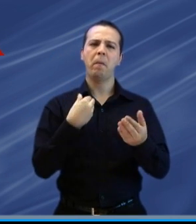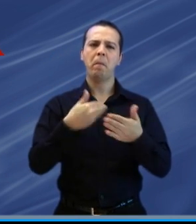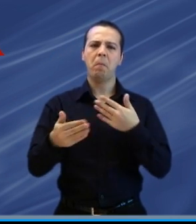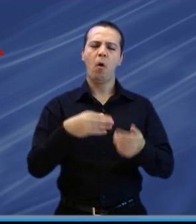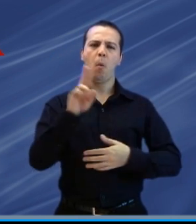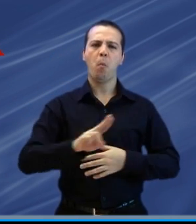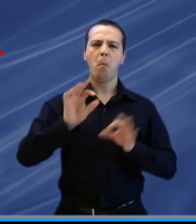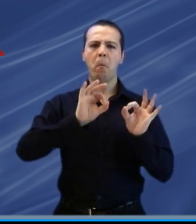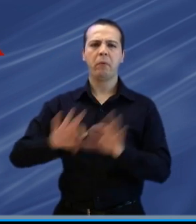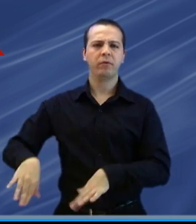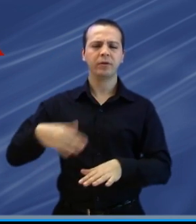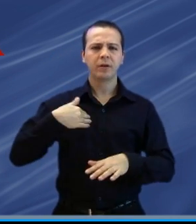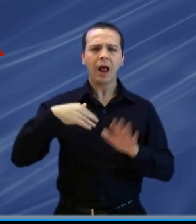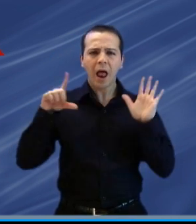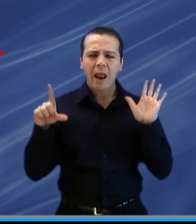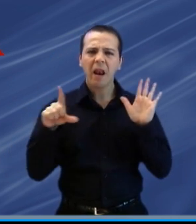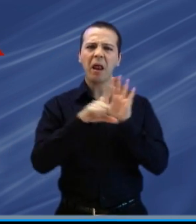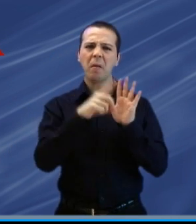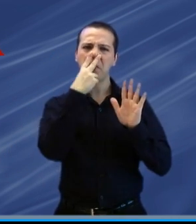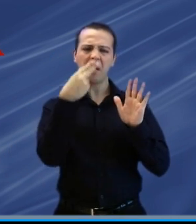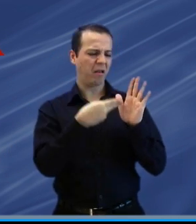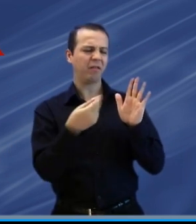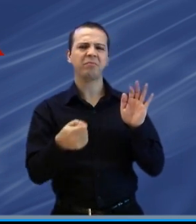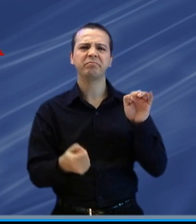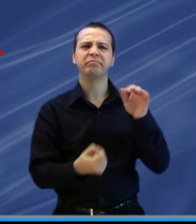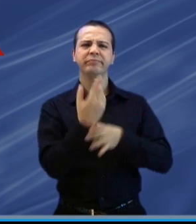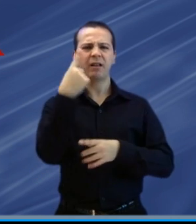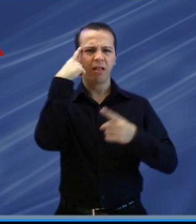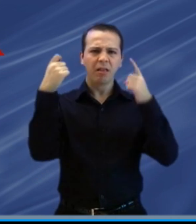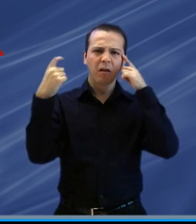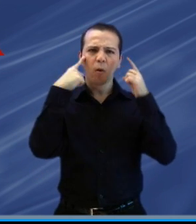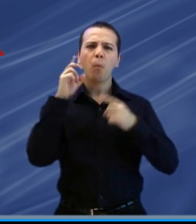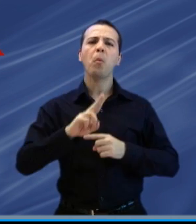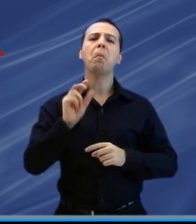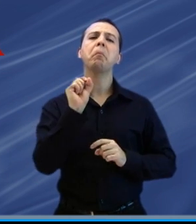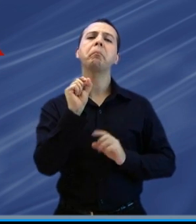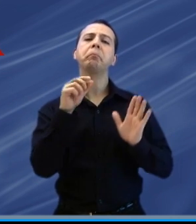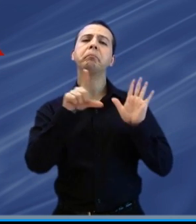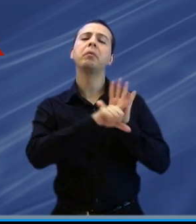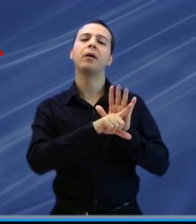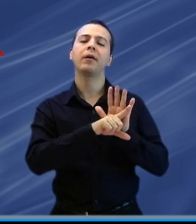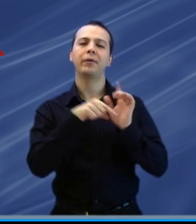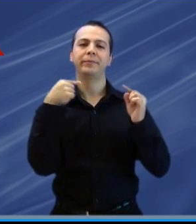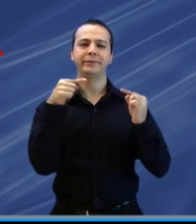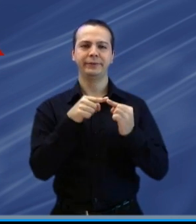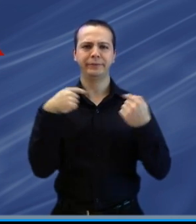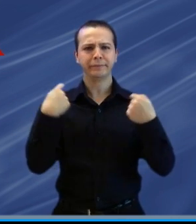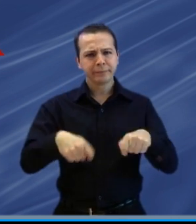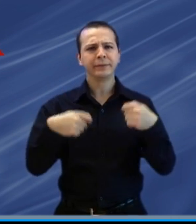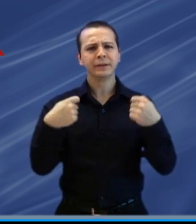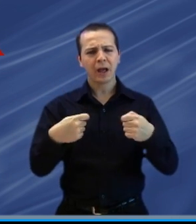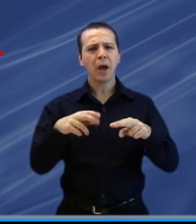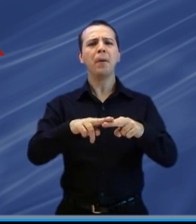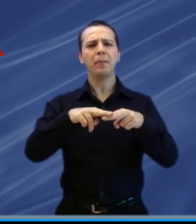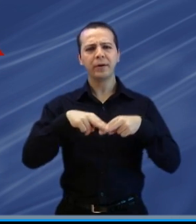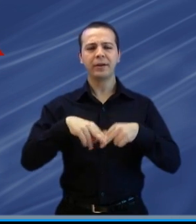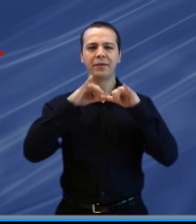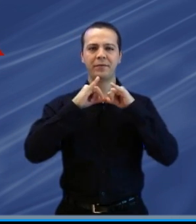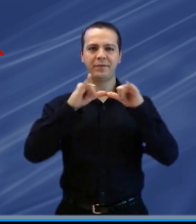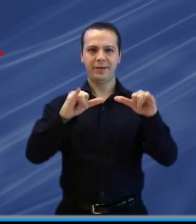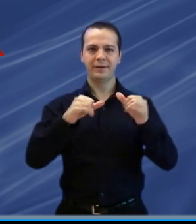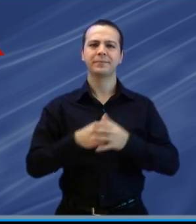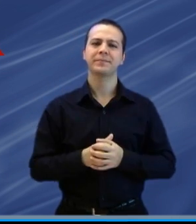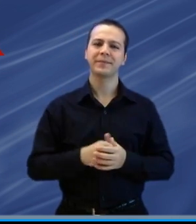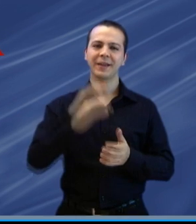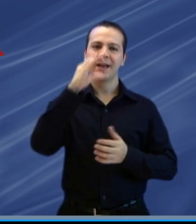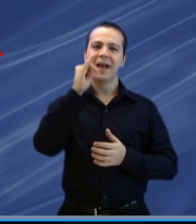ou que ocupam espaço sem, ou seja, ajudar de fato. Então, é nesse sentido que eu faço esse comentário.